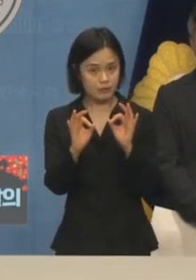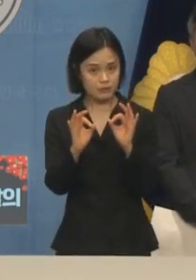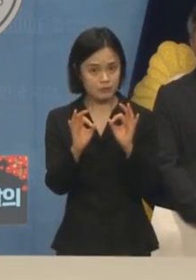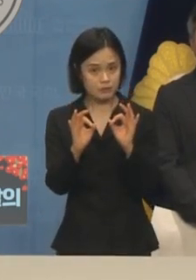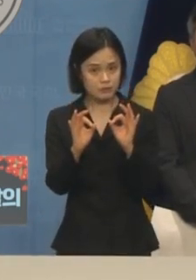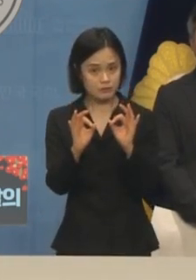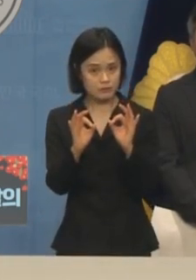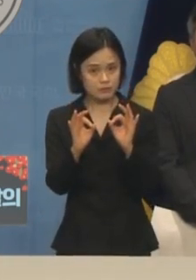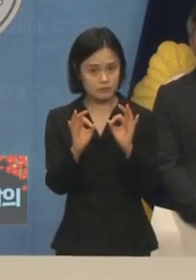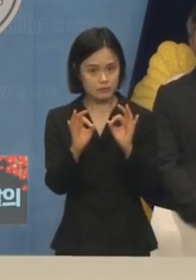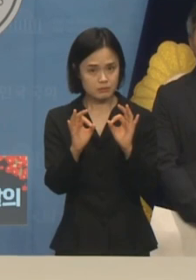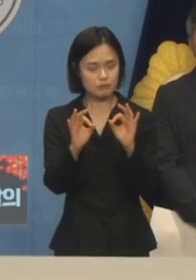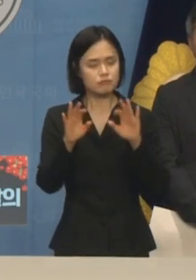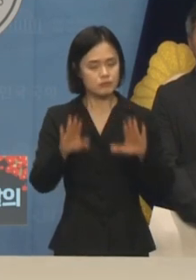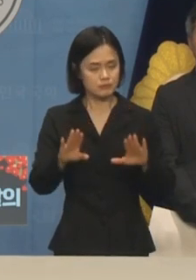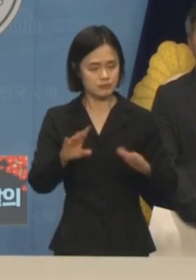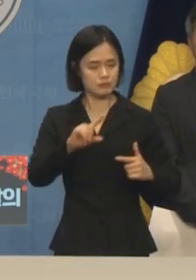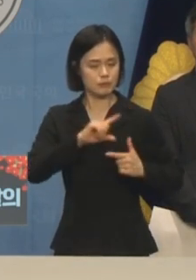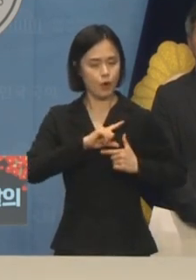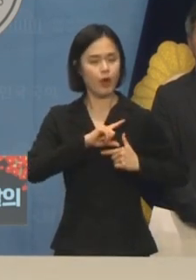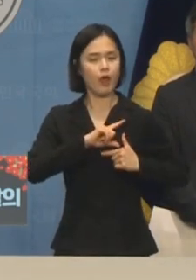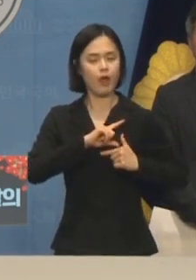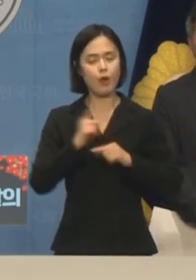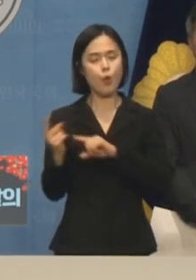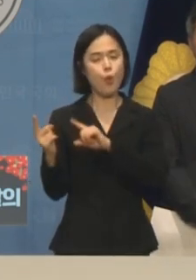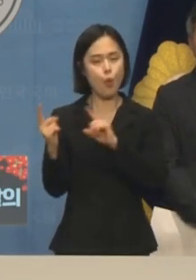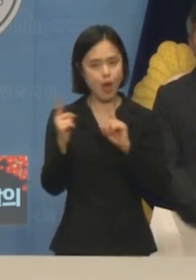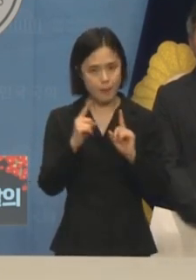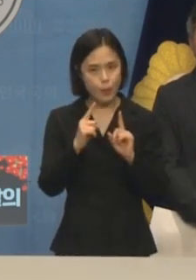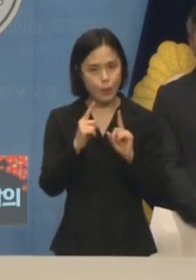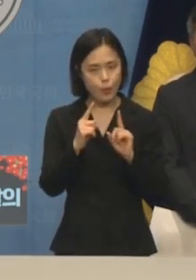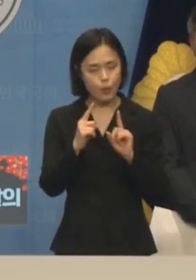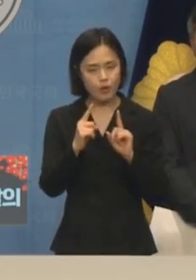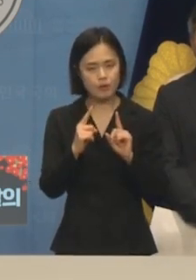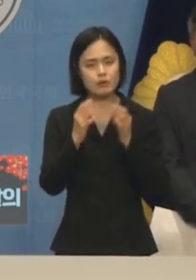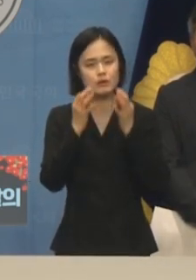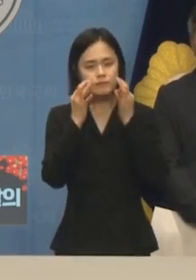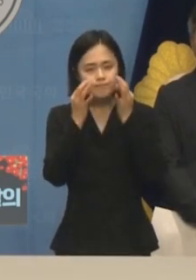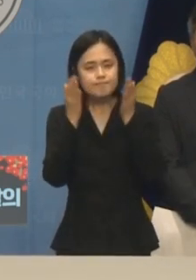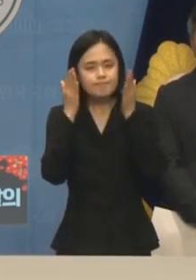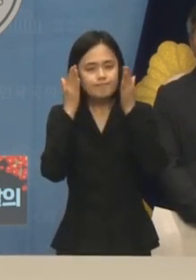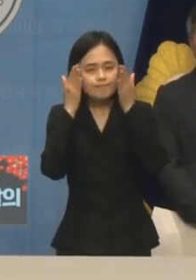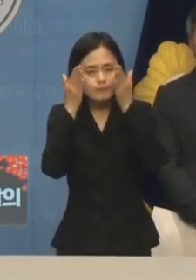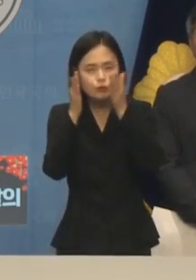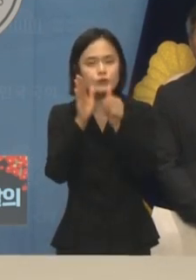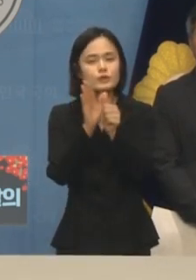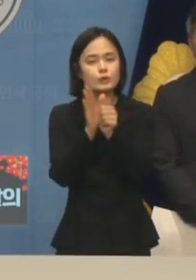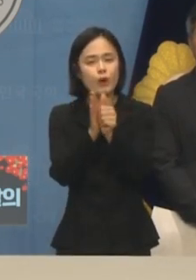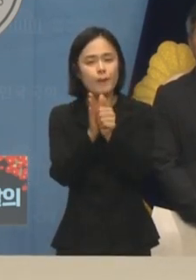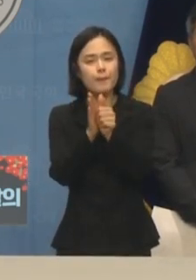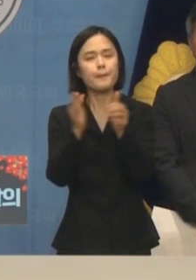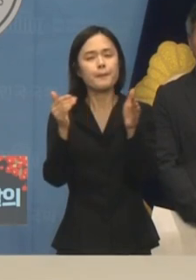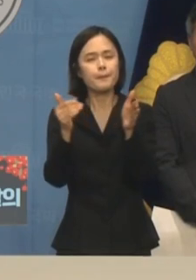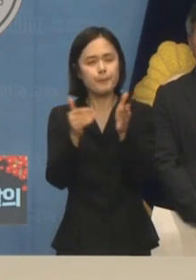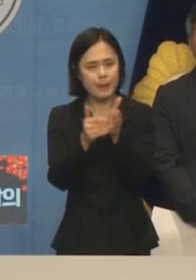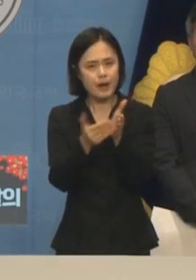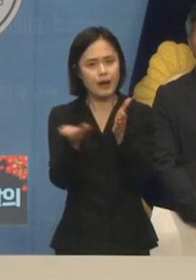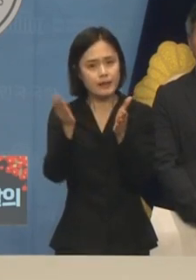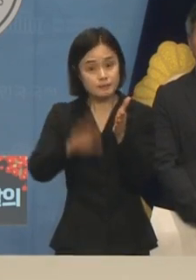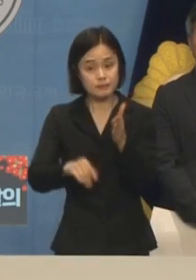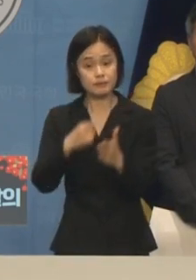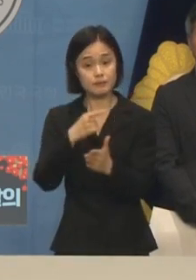관한 중점을 두고 이루어왔지만 희생자에 대한 결정 범위라든지 또한